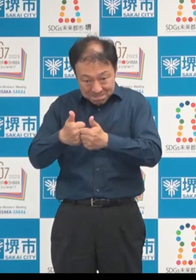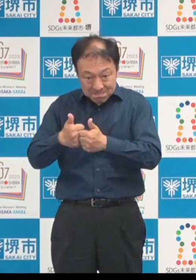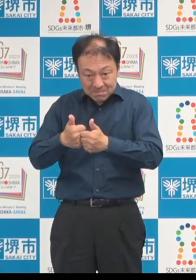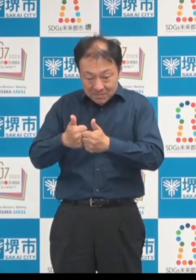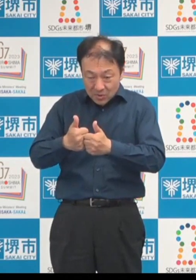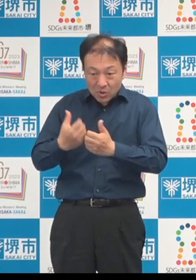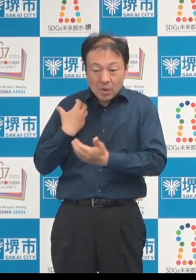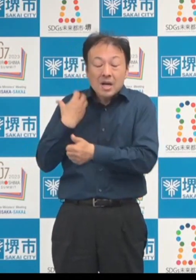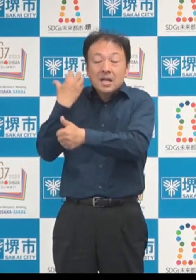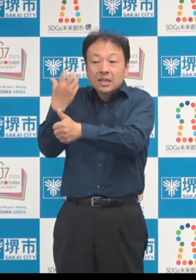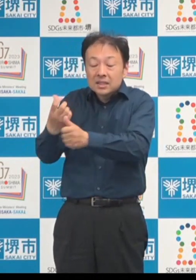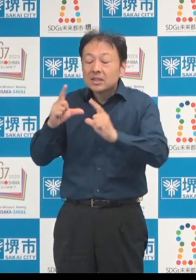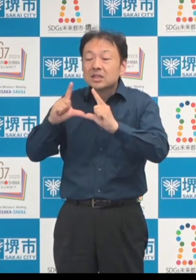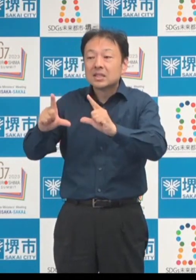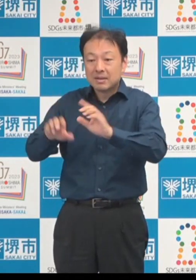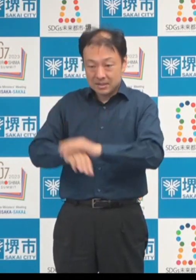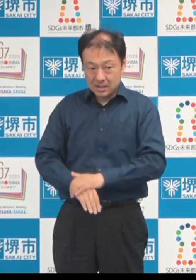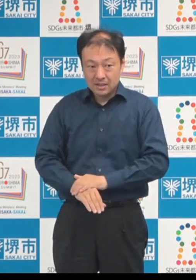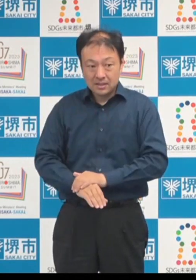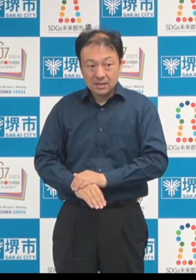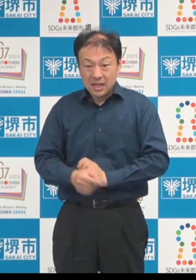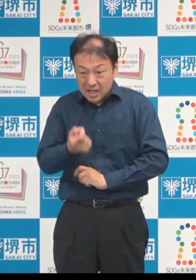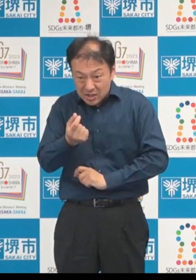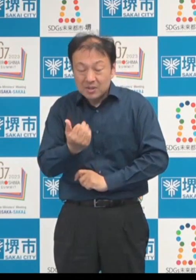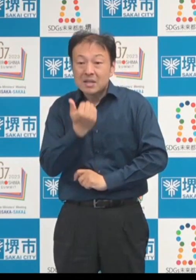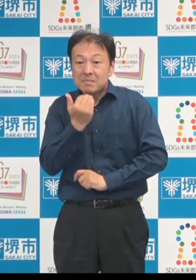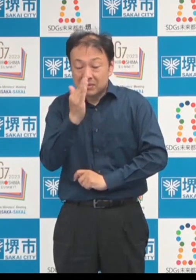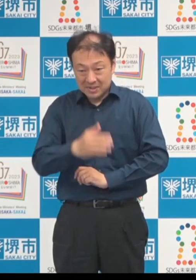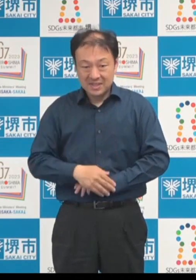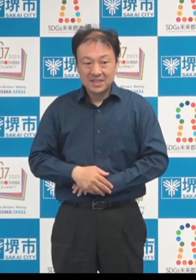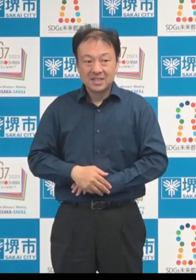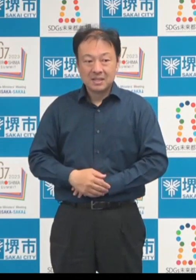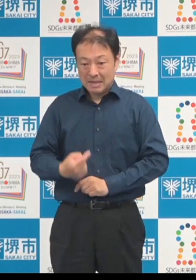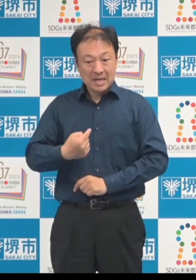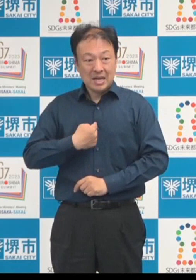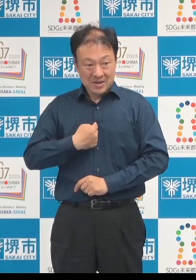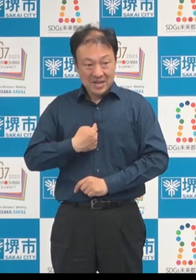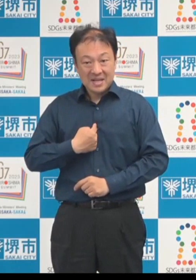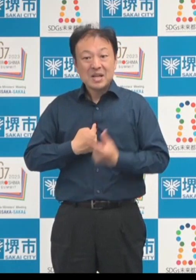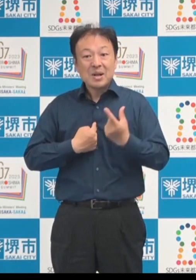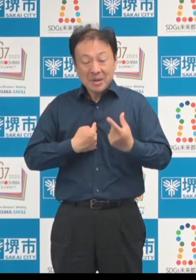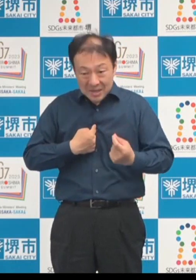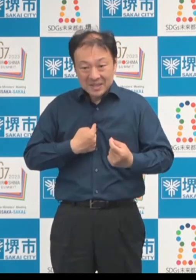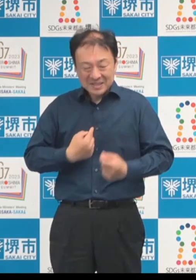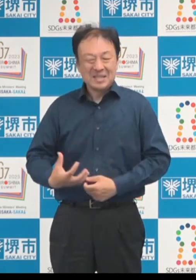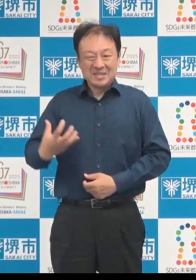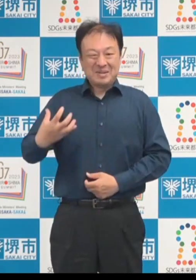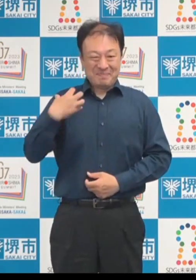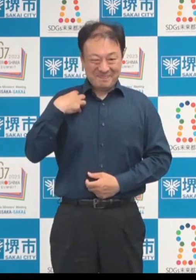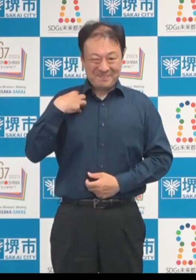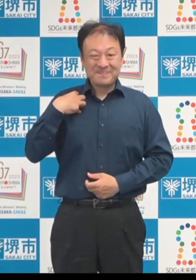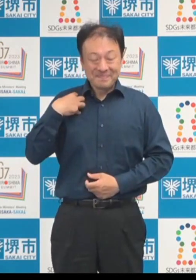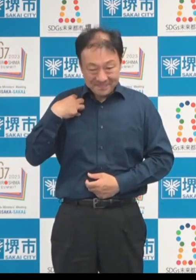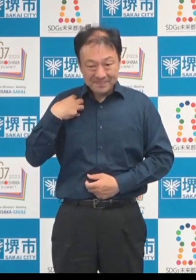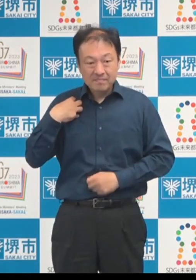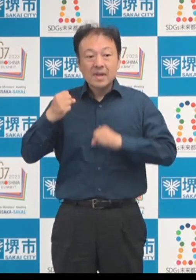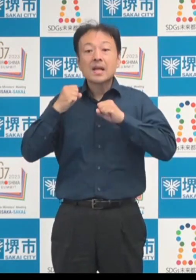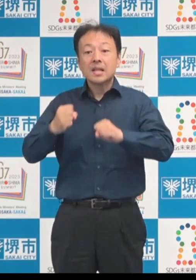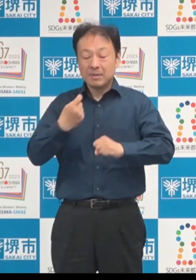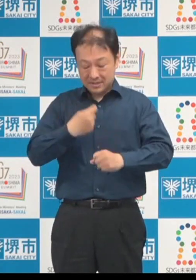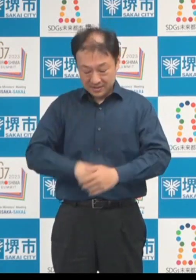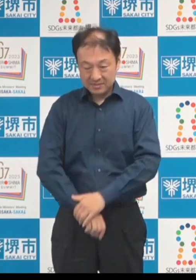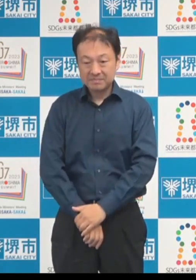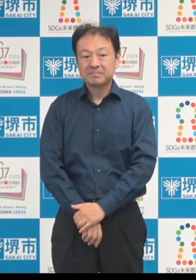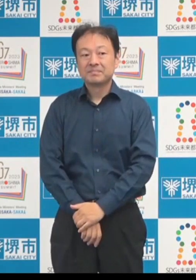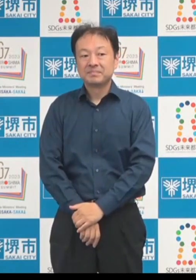ていますので、もうしばらくお待ちいただきたいと思います。私自身はきちんと責任を持って携わっておりますので、